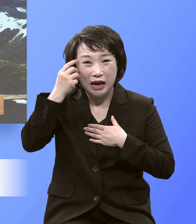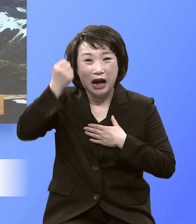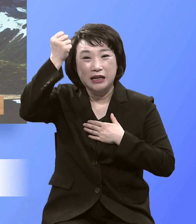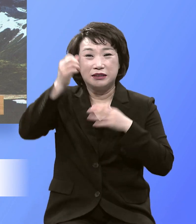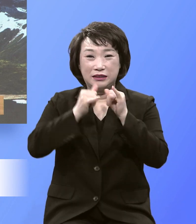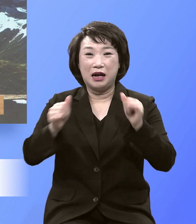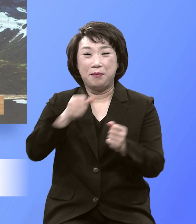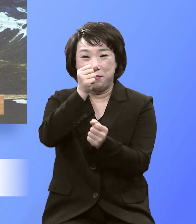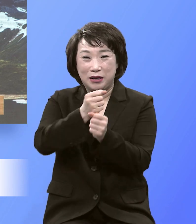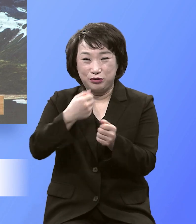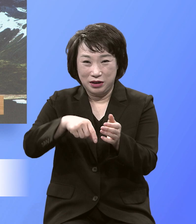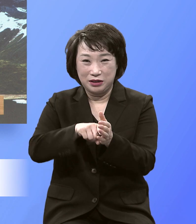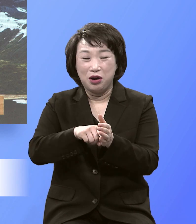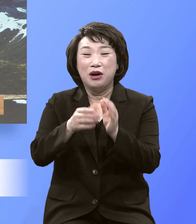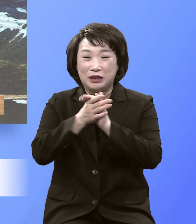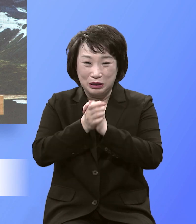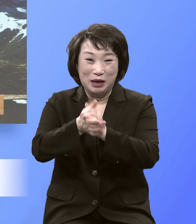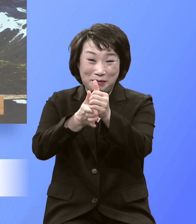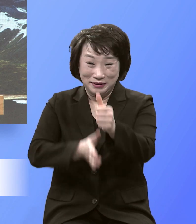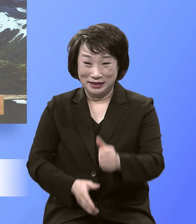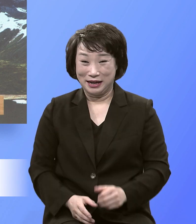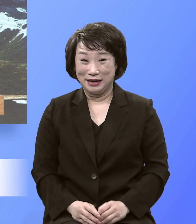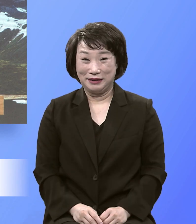사람 되기를 바란다 이 말입니다.